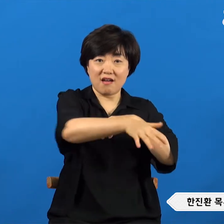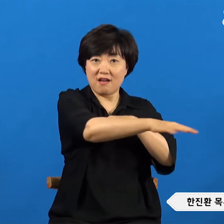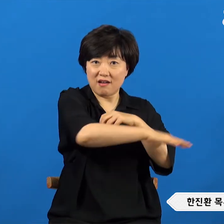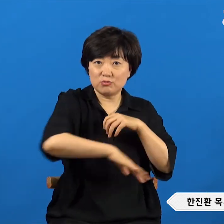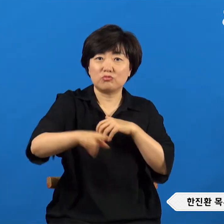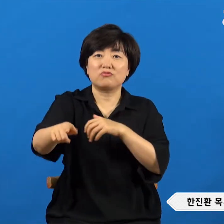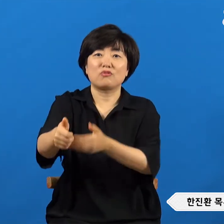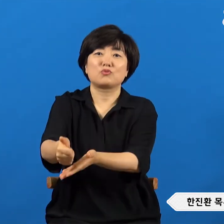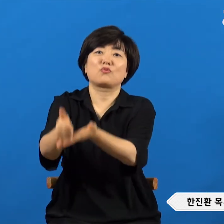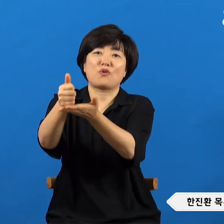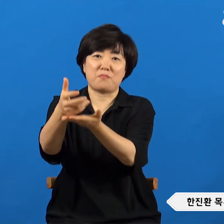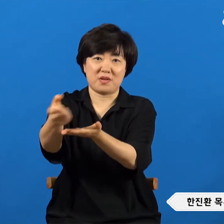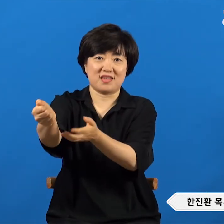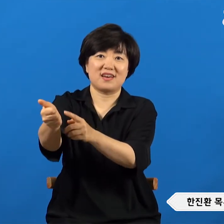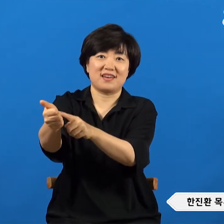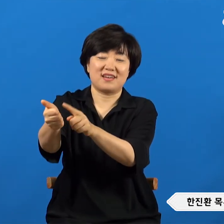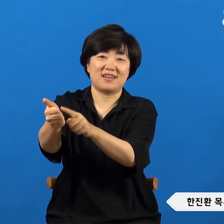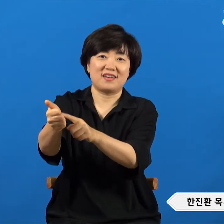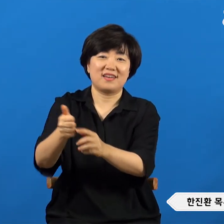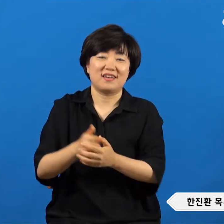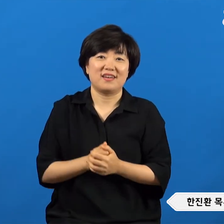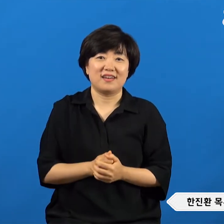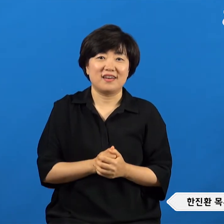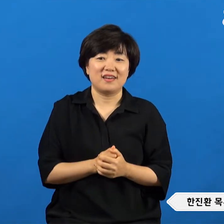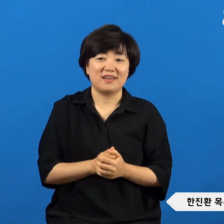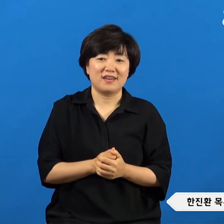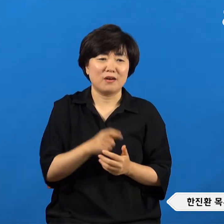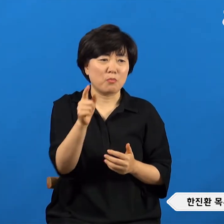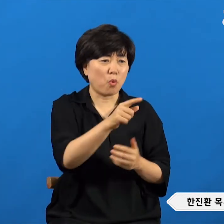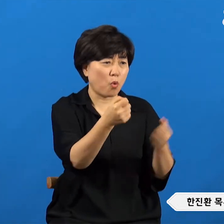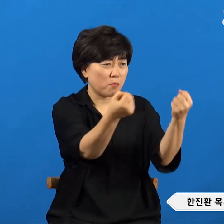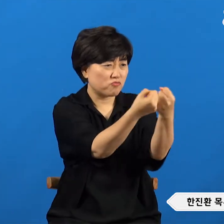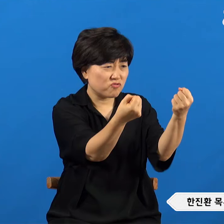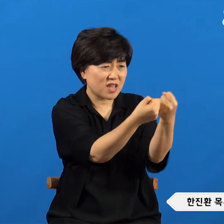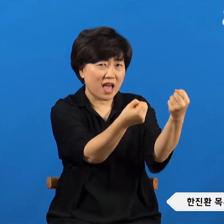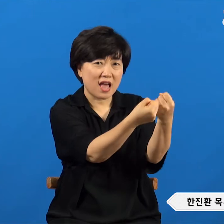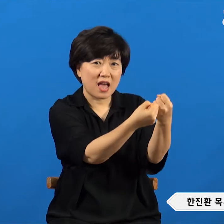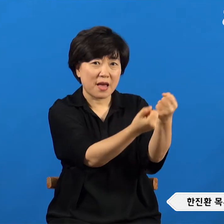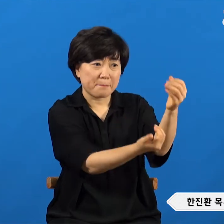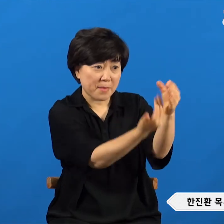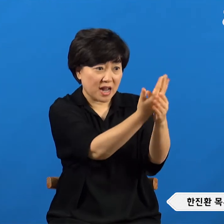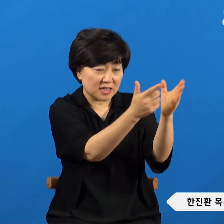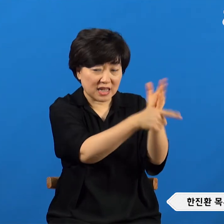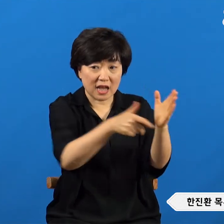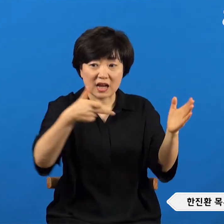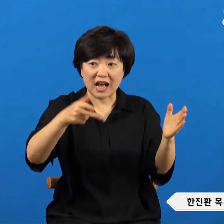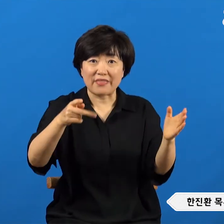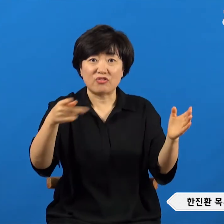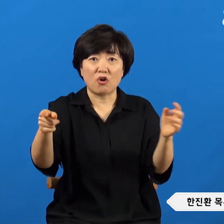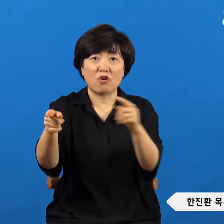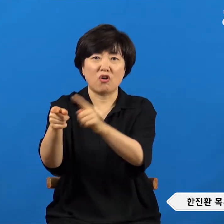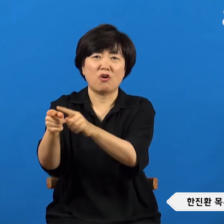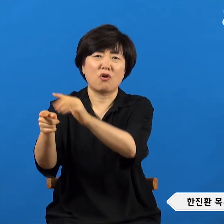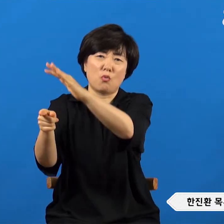받습니다. 그래서 무슨 분쟁이 일어날 때마다 이 지미 카터를